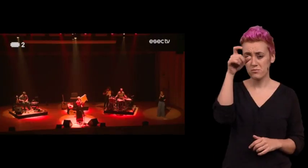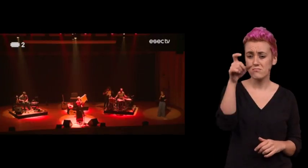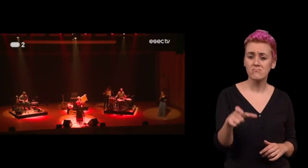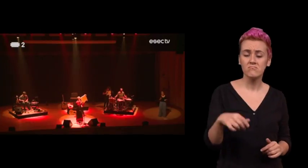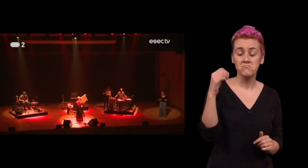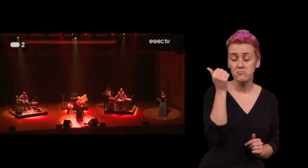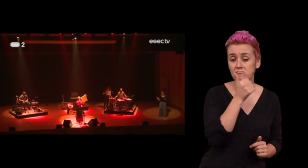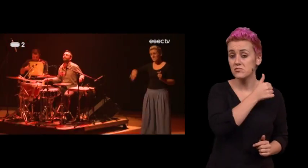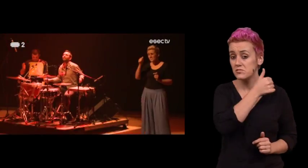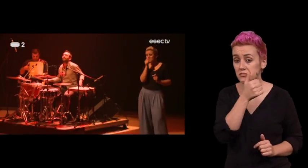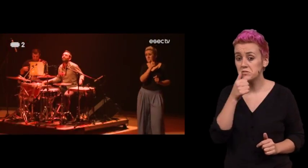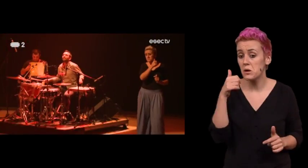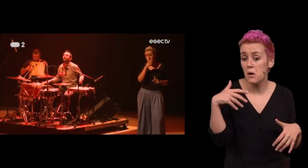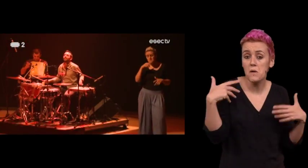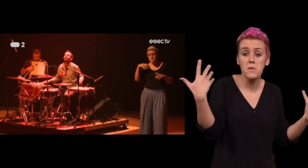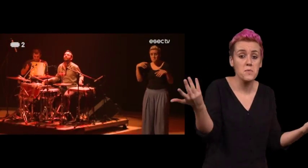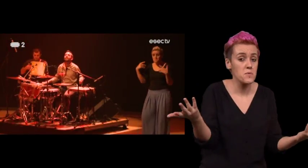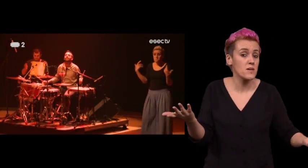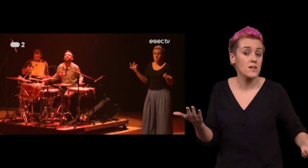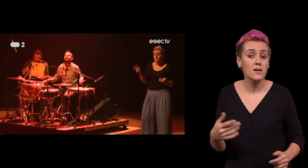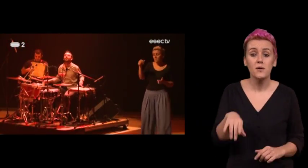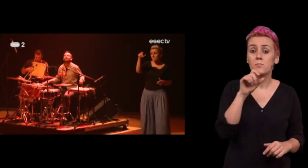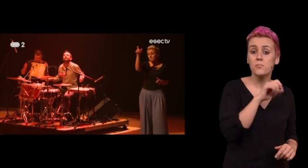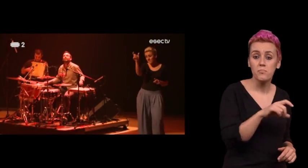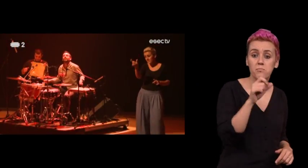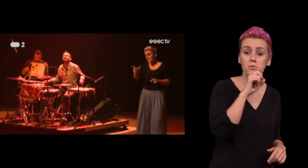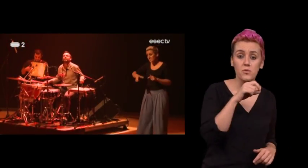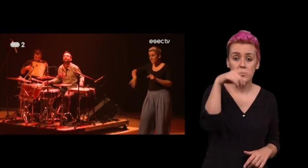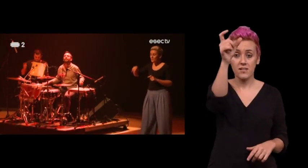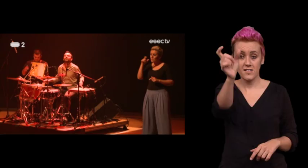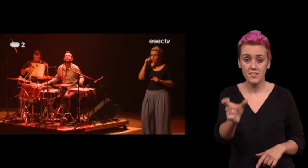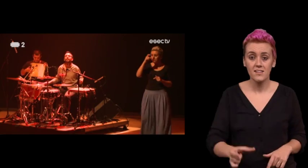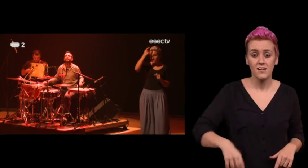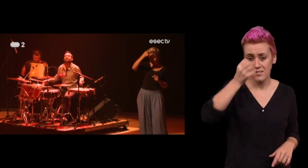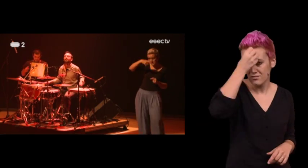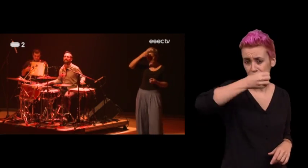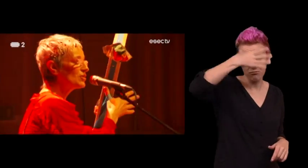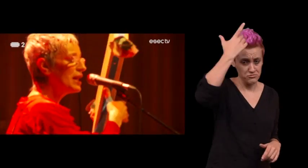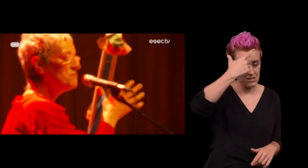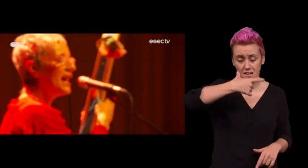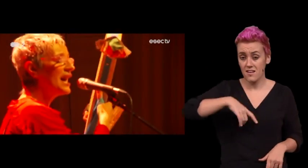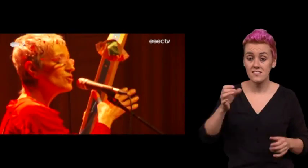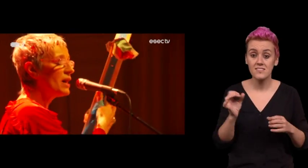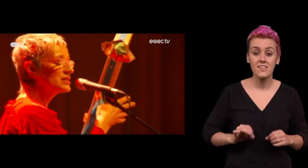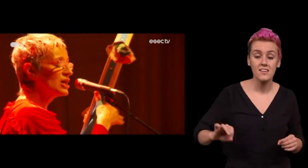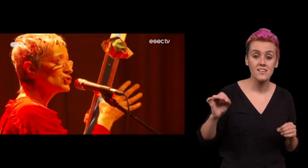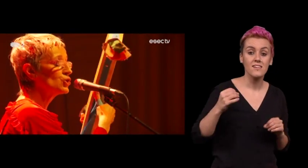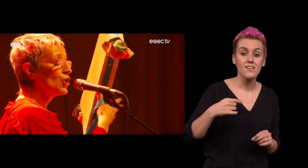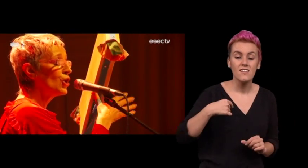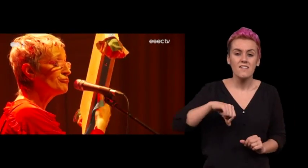sofra, talvez ele não me esqueça. Vou queimar